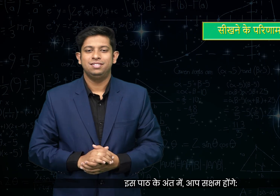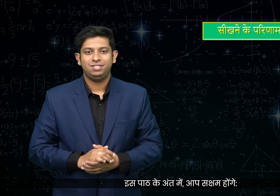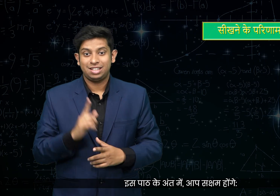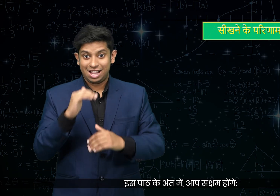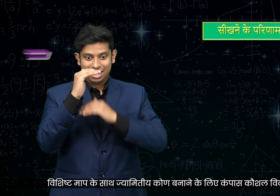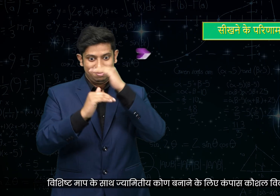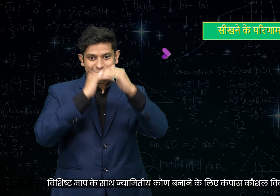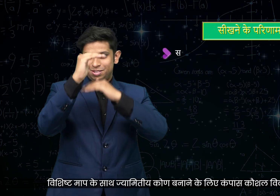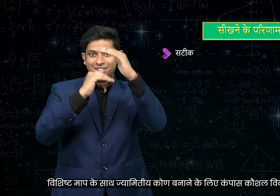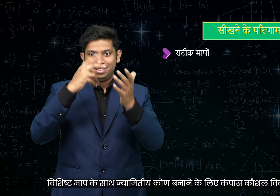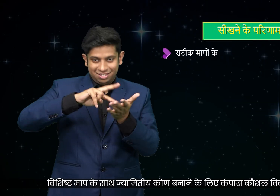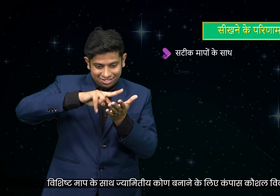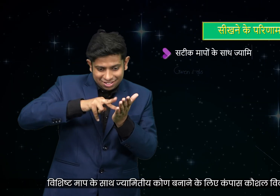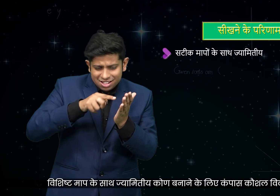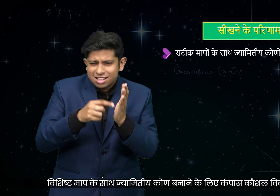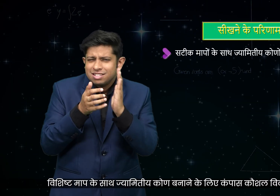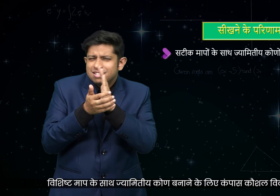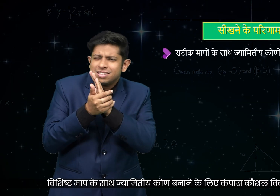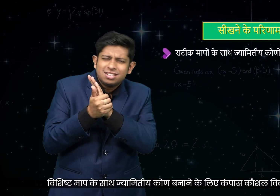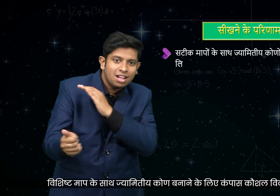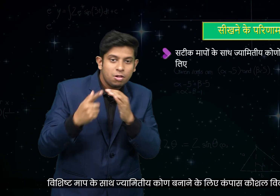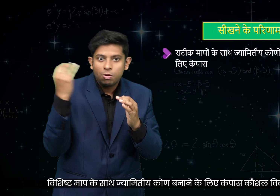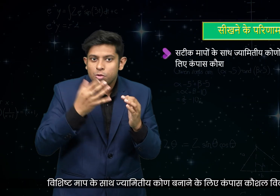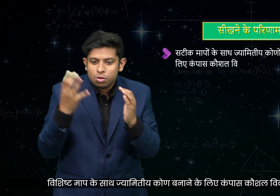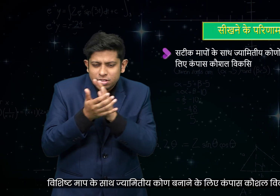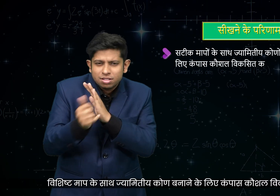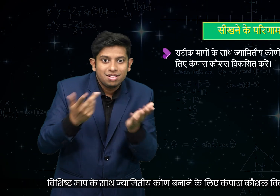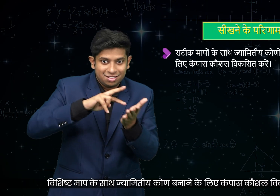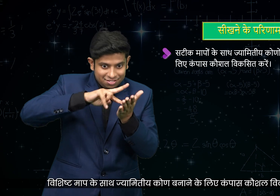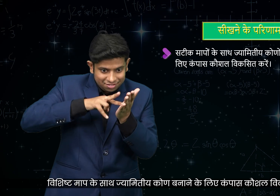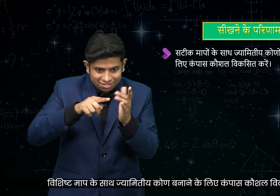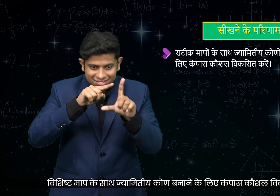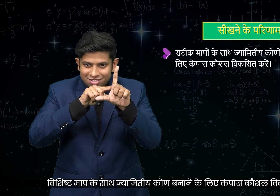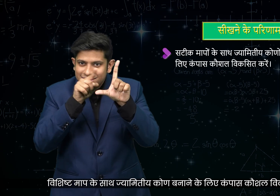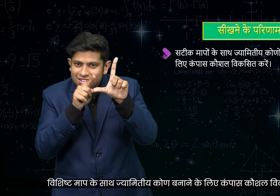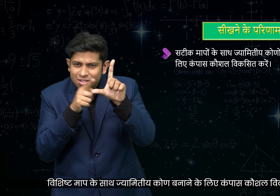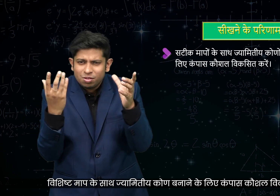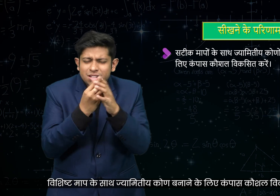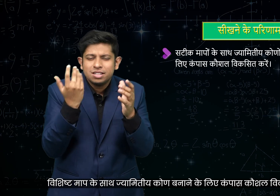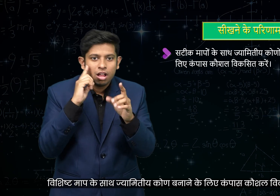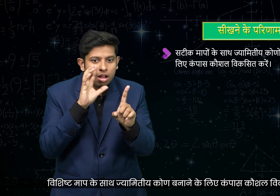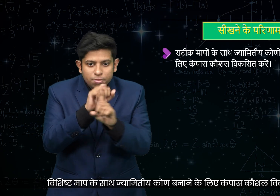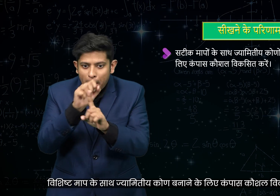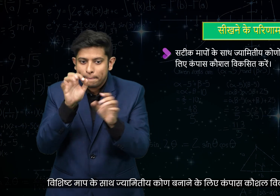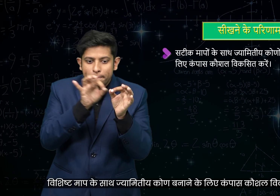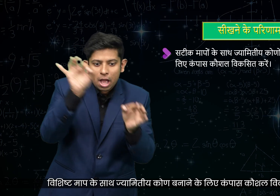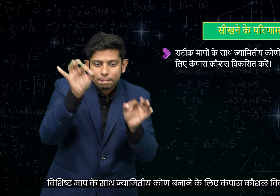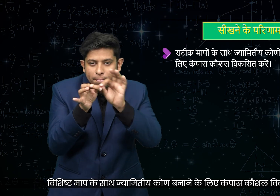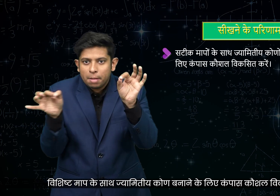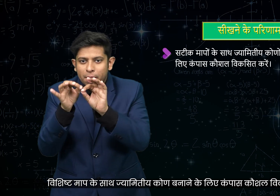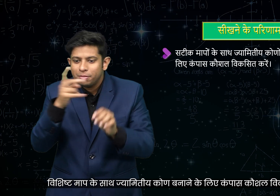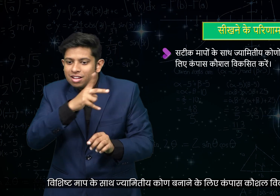सक्षम होंगे विशिष्ट माप के साथ ज्यामितीय कोण बनाने के लिए कंपास